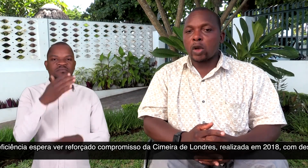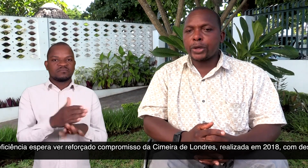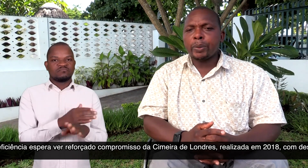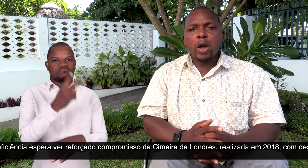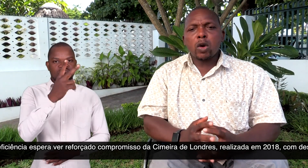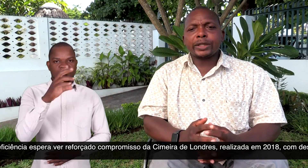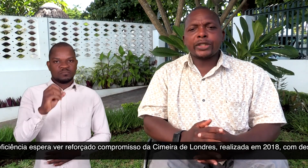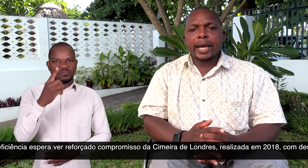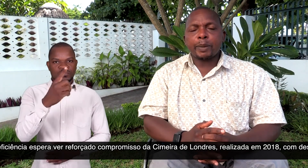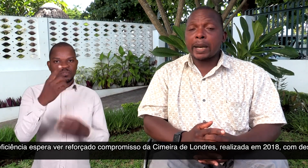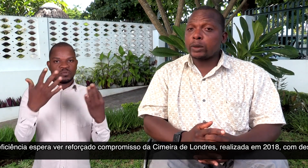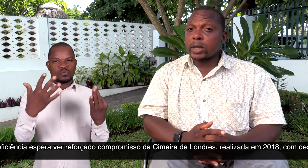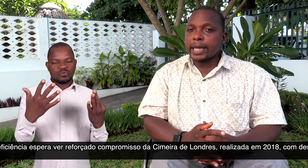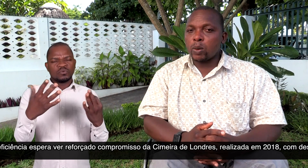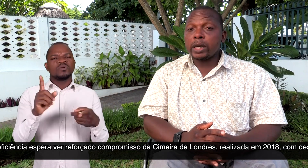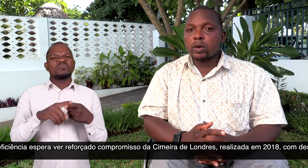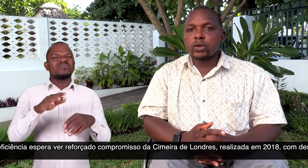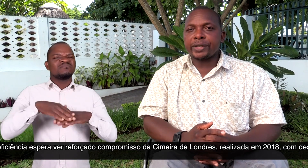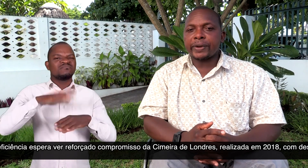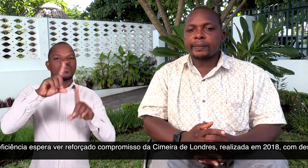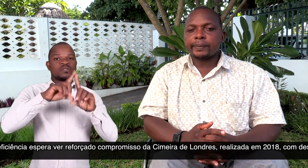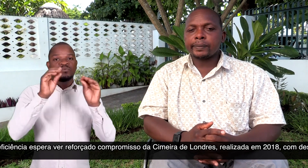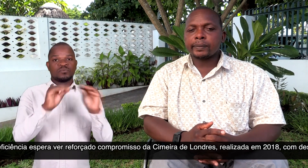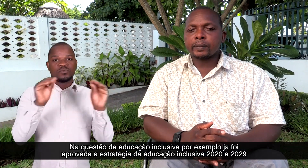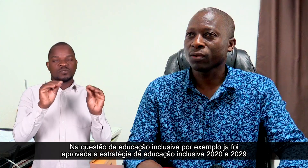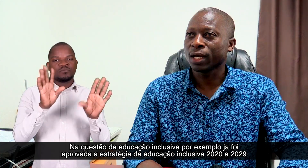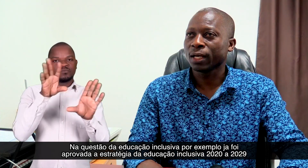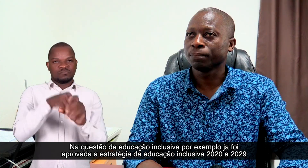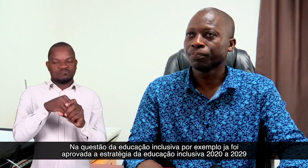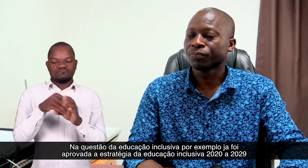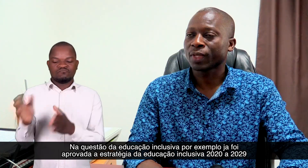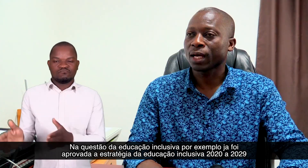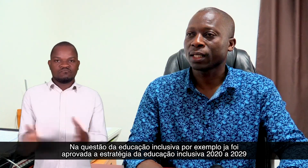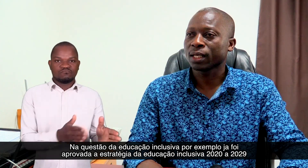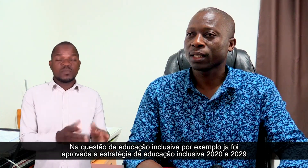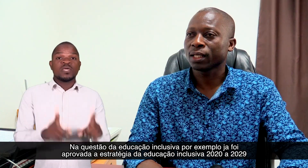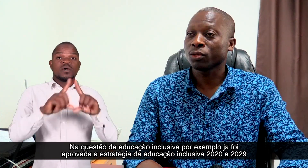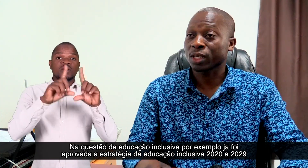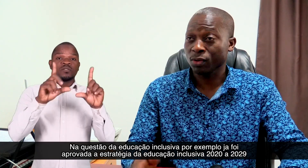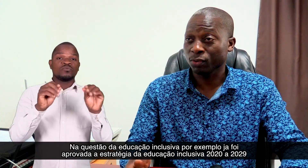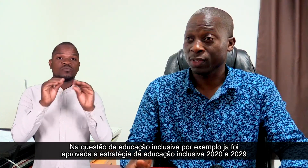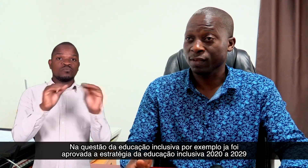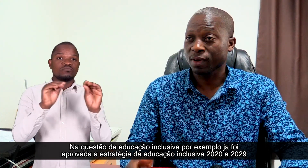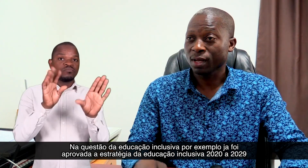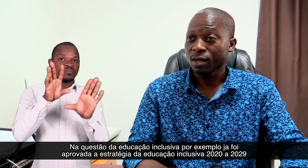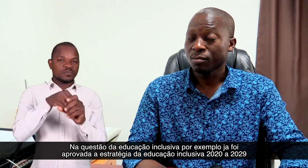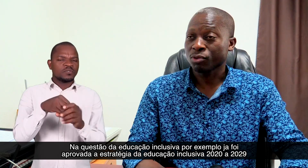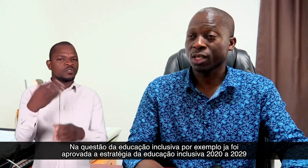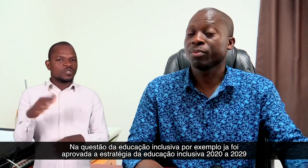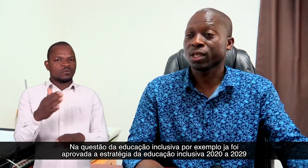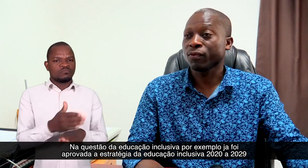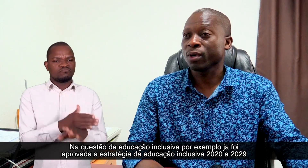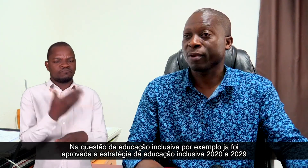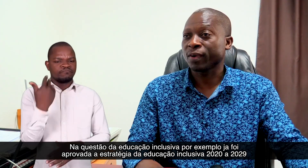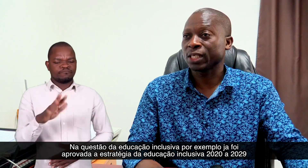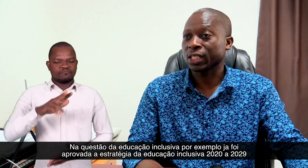em 2018, com destaque para a educação inclusiva. A questão da educação inclusiva, por